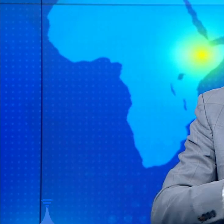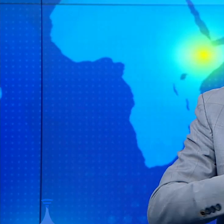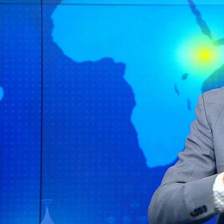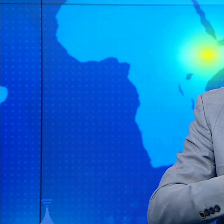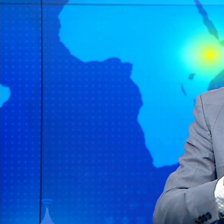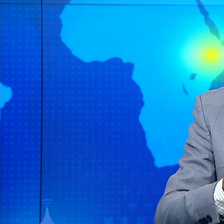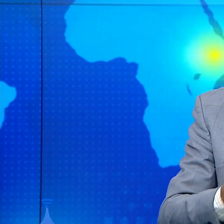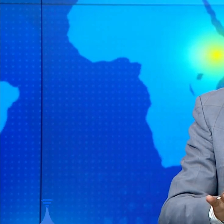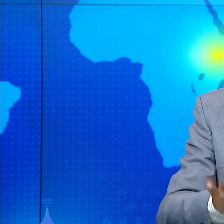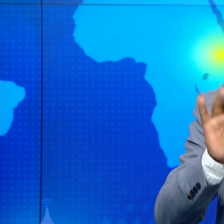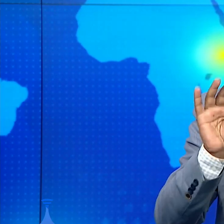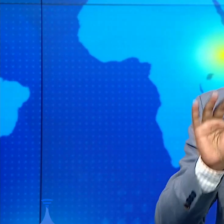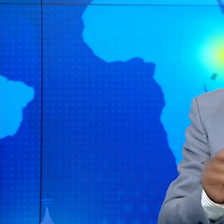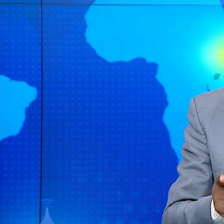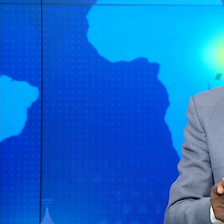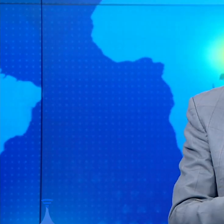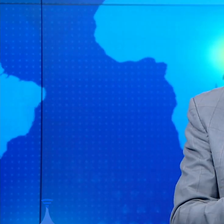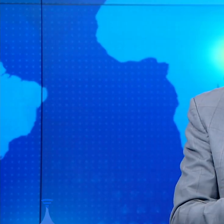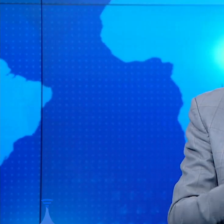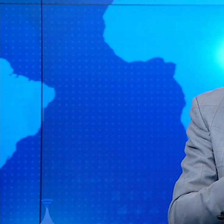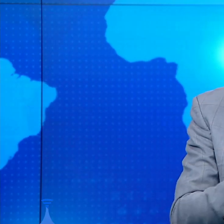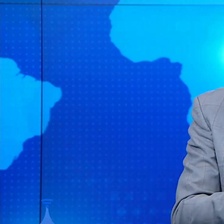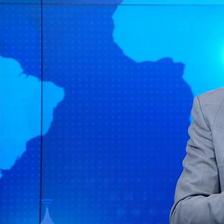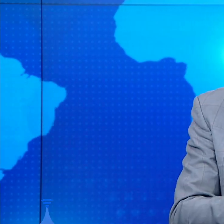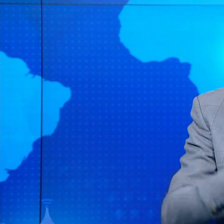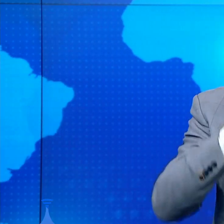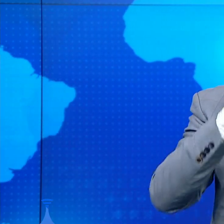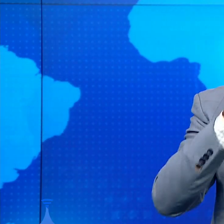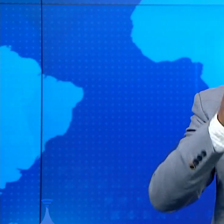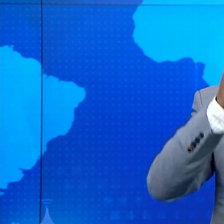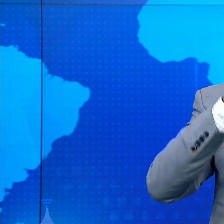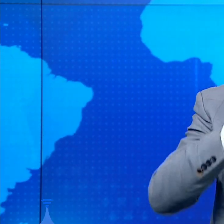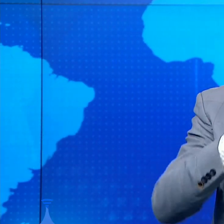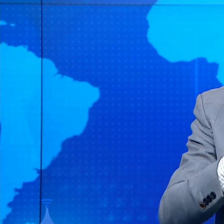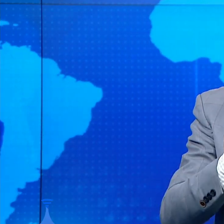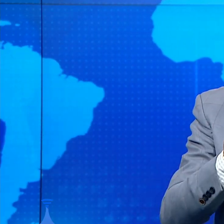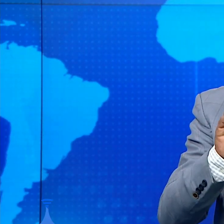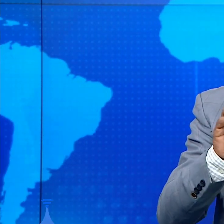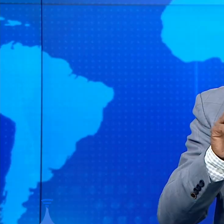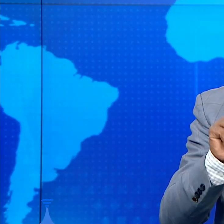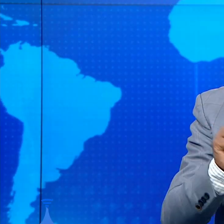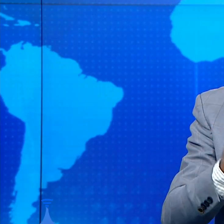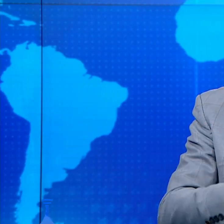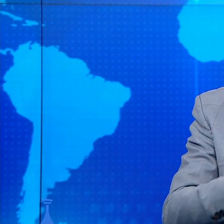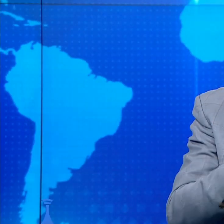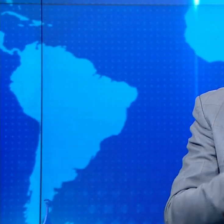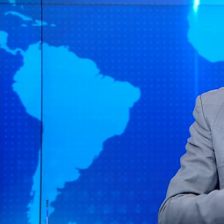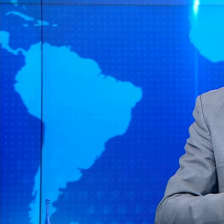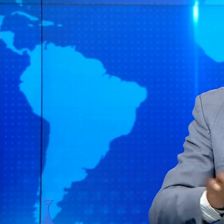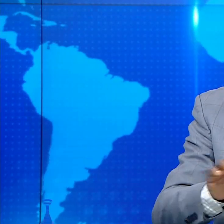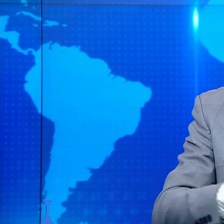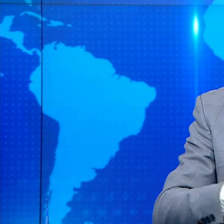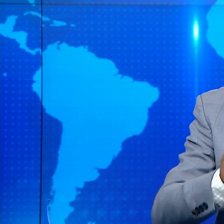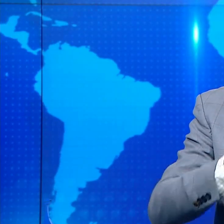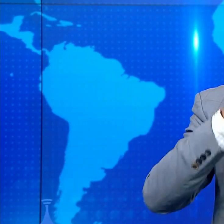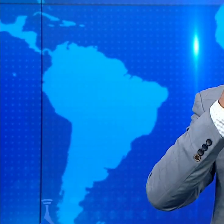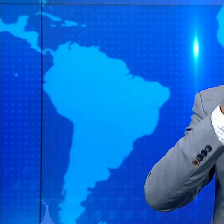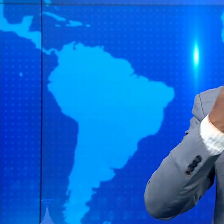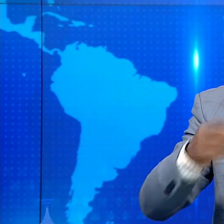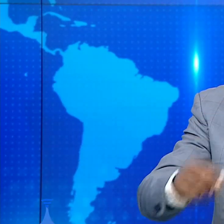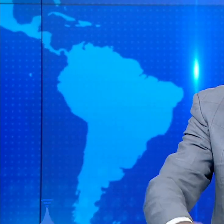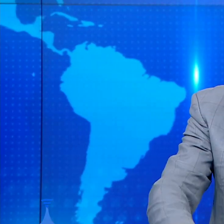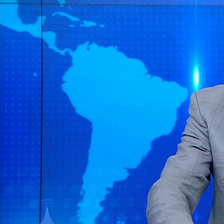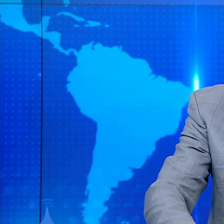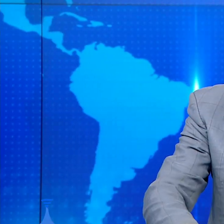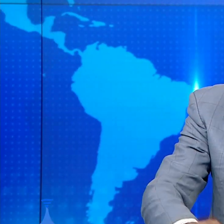ኃላፊዎችና ሙያተኞች የታደሙበት ጉባኤው በትምህርት ፈጠራ ክህሎትና አይሲቲ ላይ ውይይት ይደረግበታል